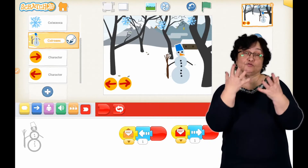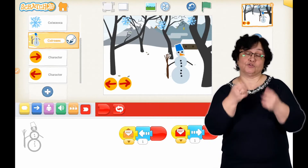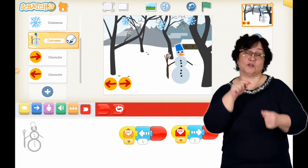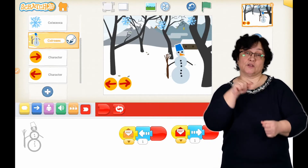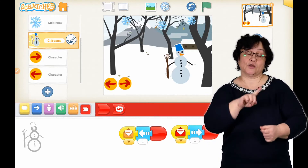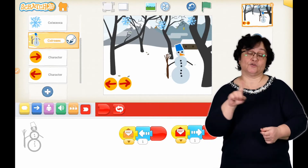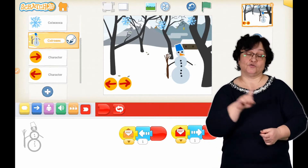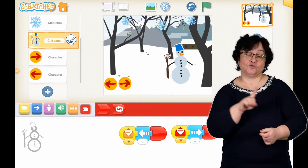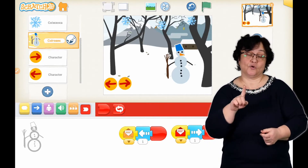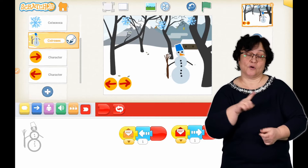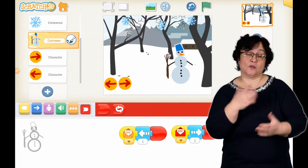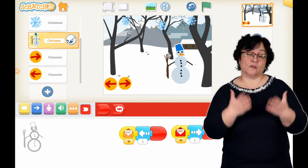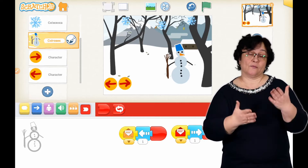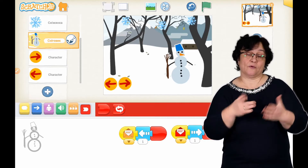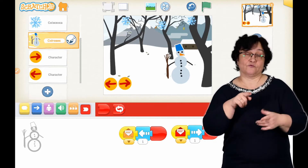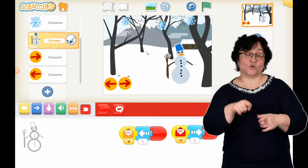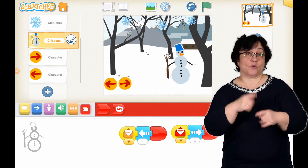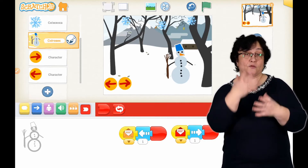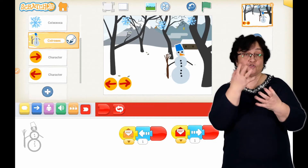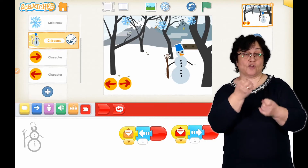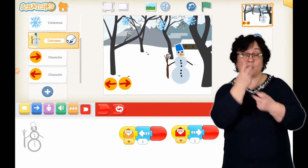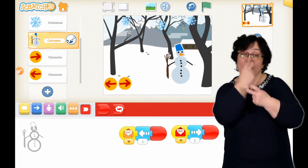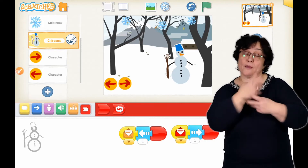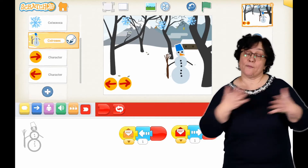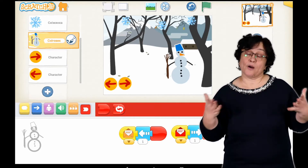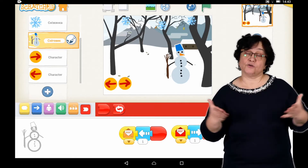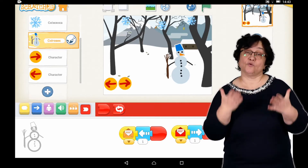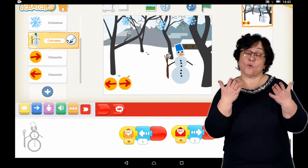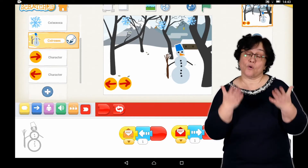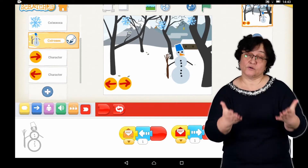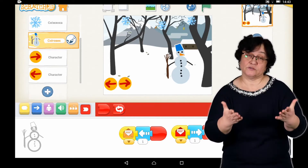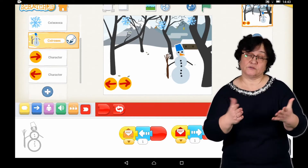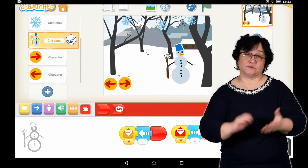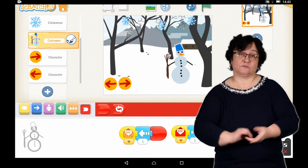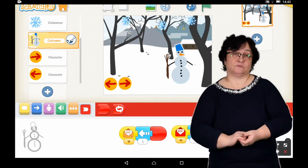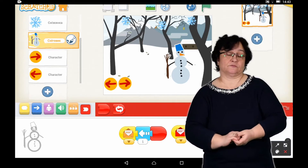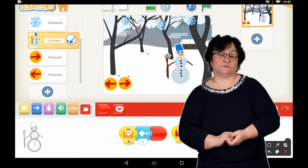І покажу тобі ще те, що ти цього, напевно, ще не бачив.